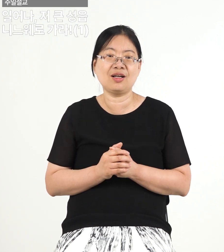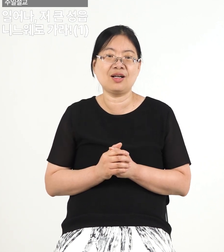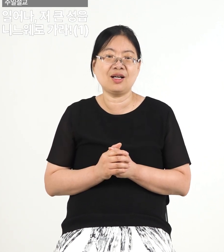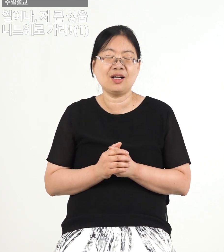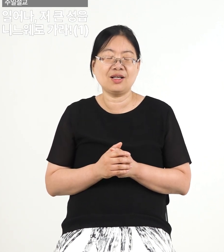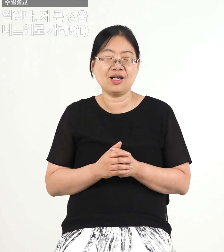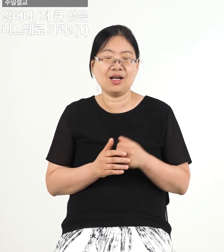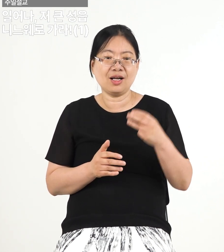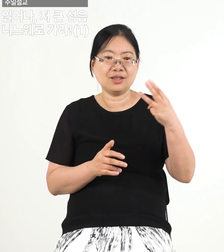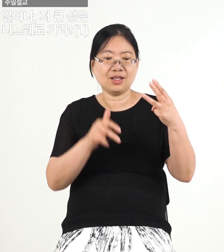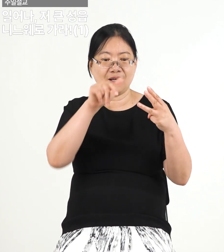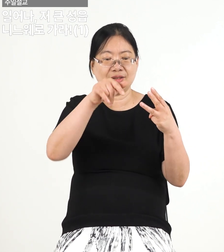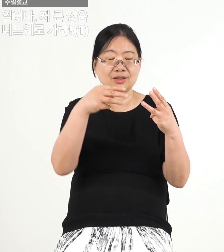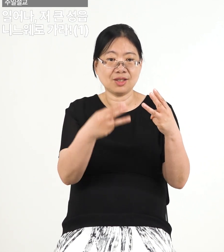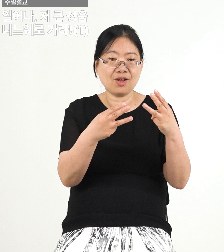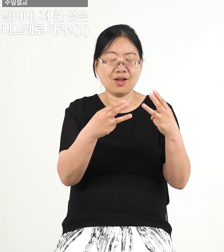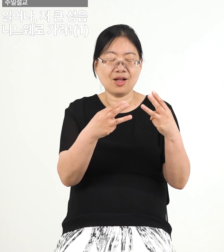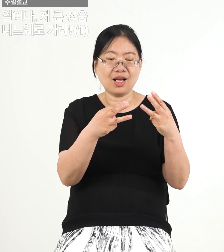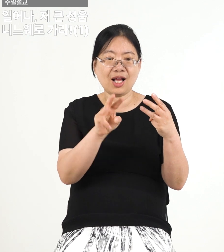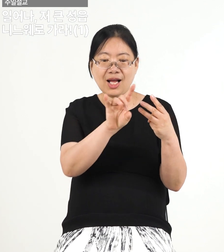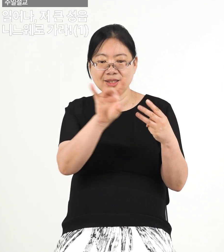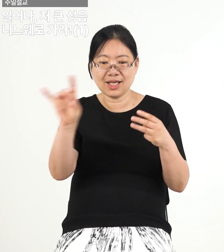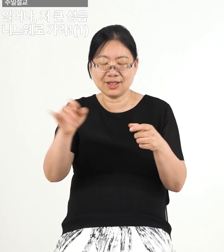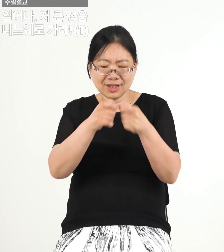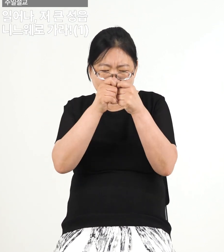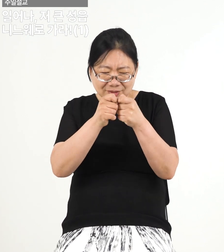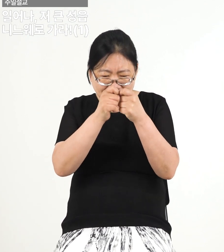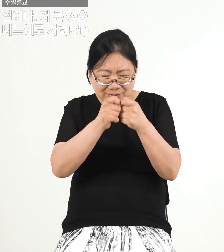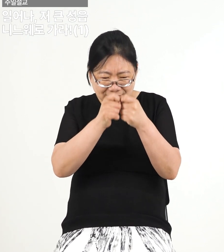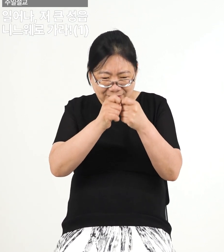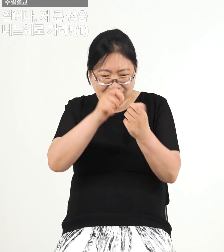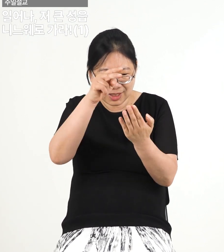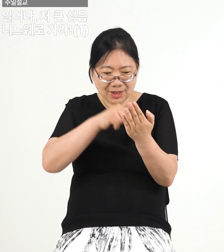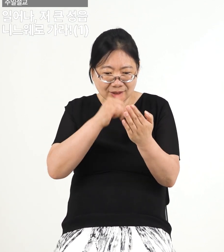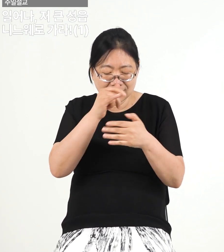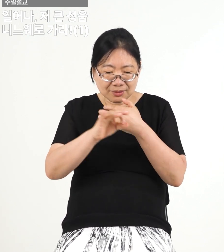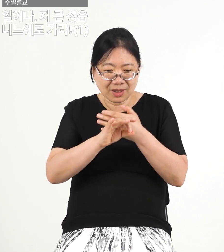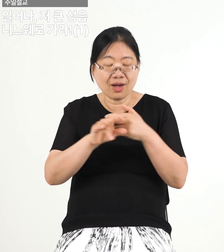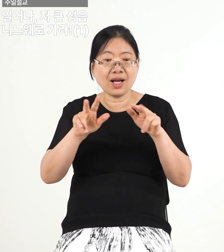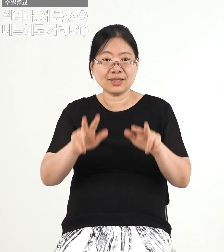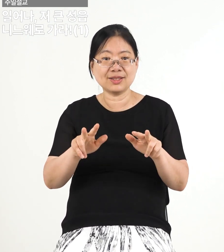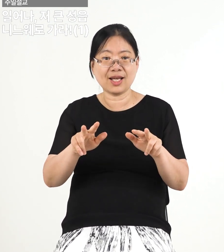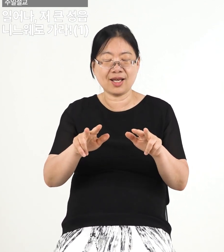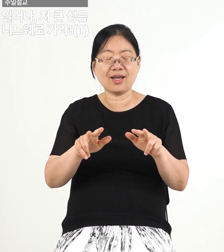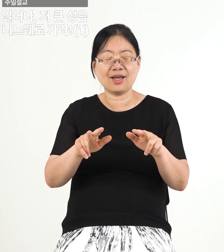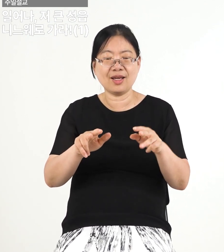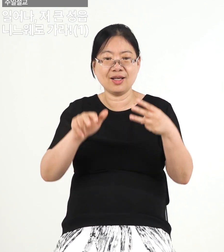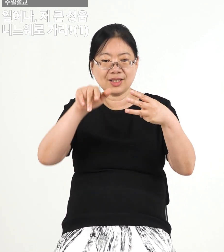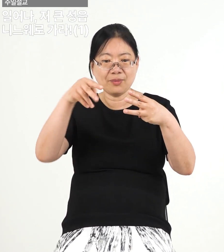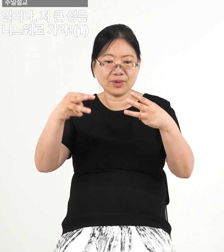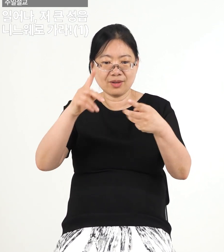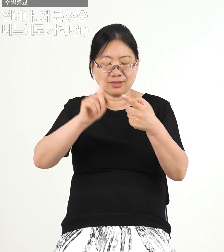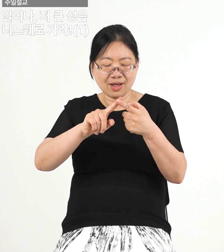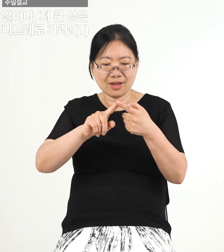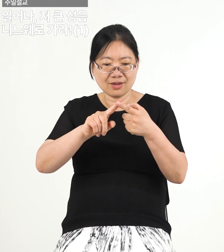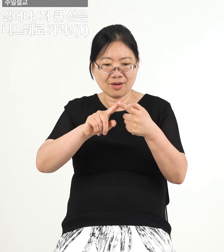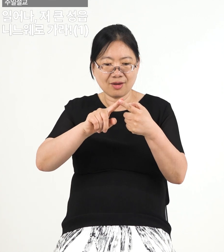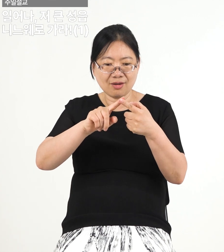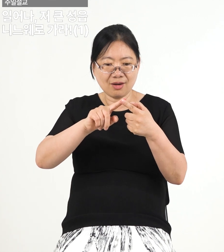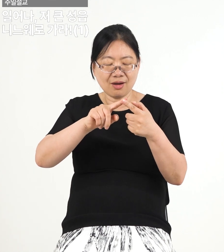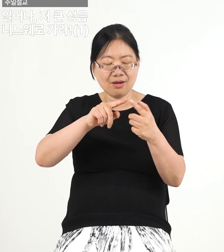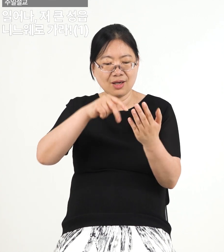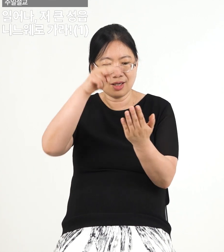쓱 스케치해낼 수 있어야 돼요. 여기 뭐 이렇게 탁 걸리는 본질이 없어요, 여러분?